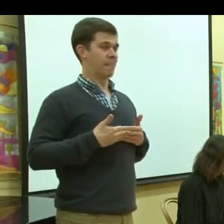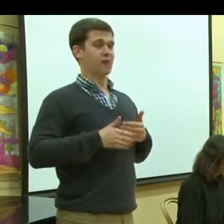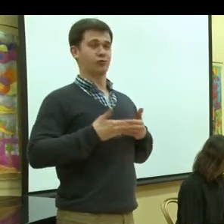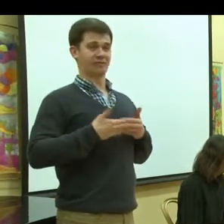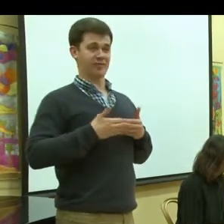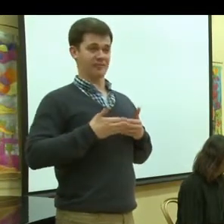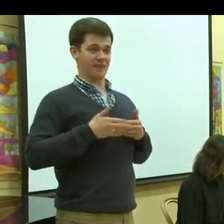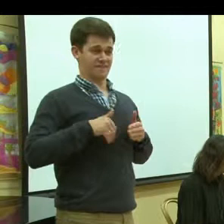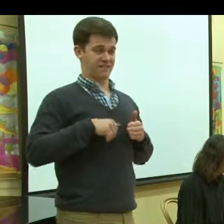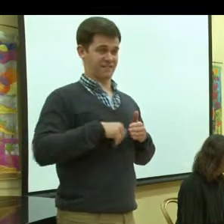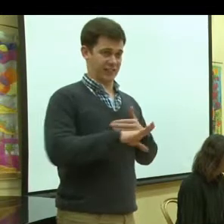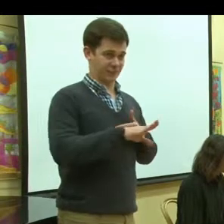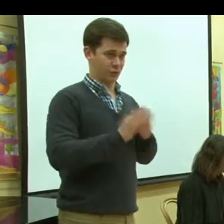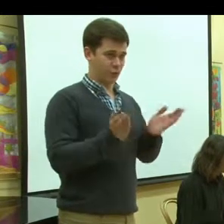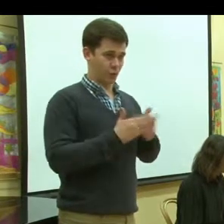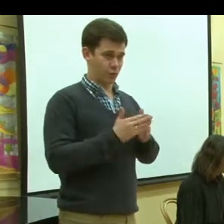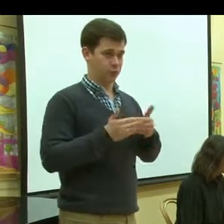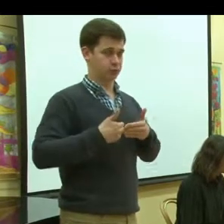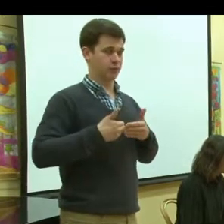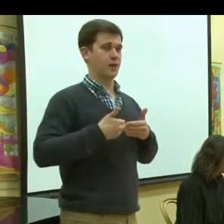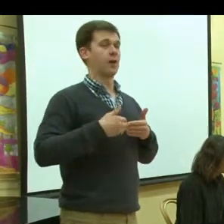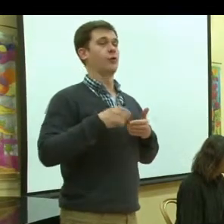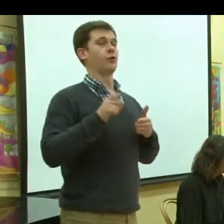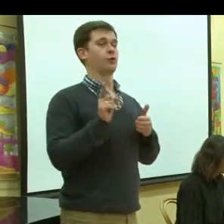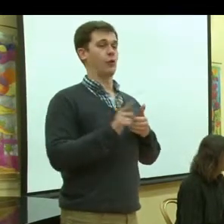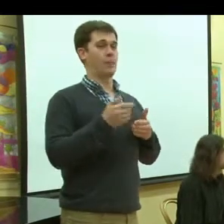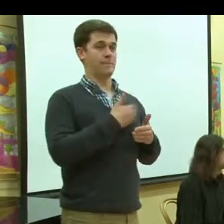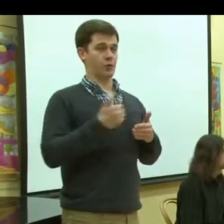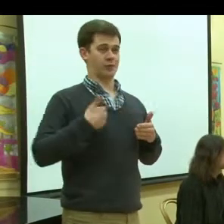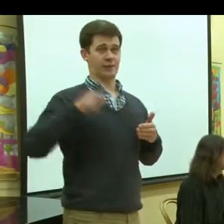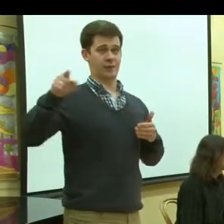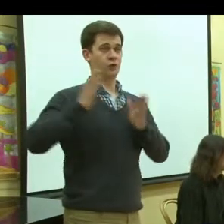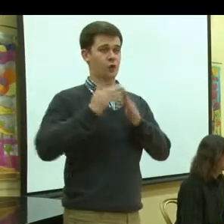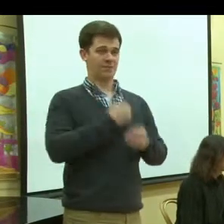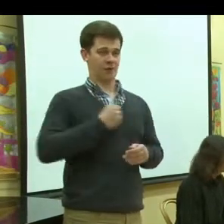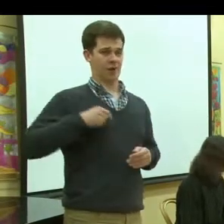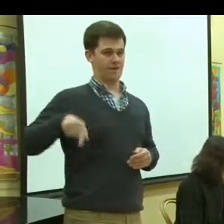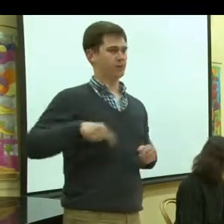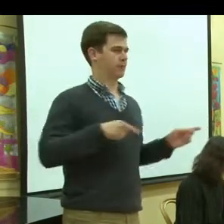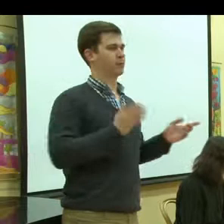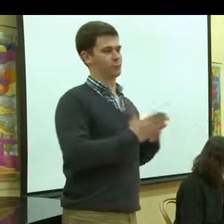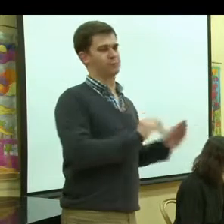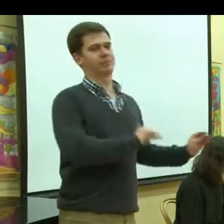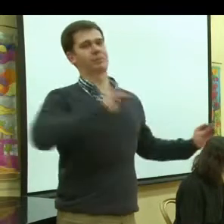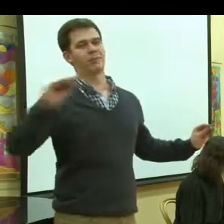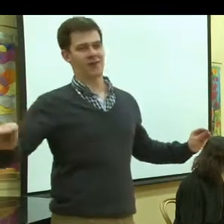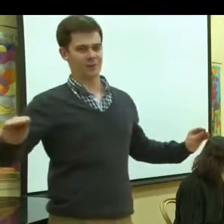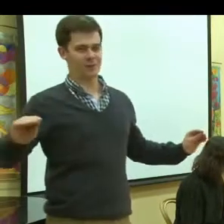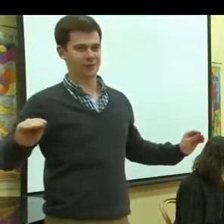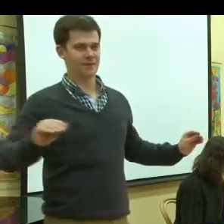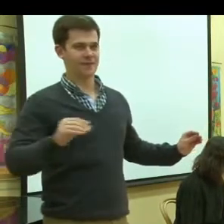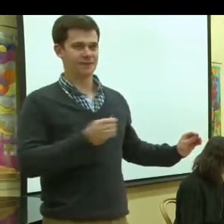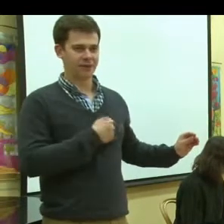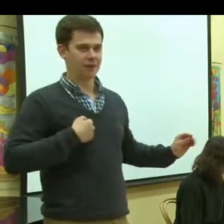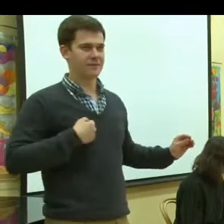Od drzwi Christiana, tego domu argentyńskiego, do drzwi Christiana, domu polskiego, czyli tego w Warszawie, bo my no dzisiaj, przepraszam, to nie było jednak,